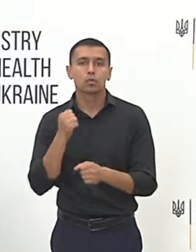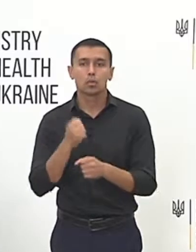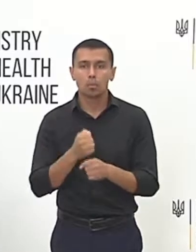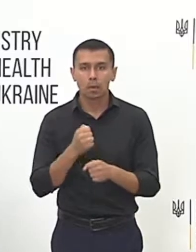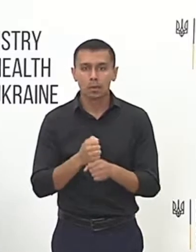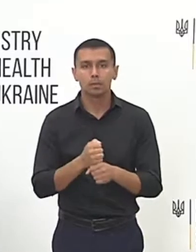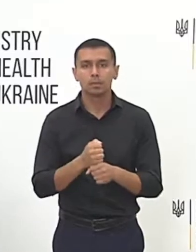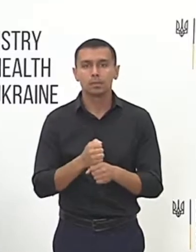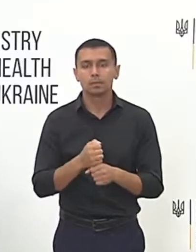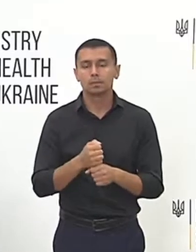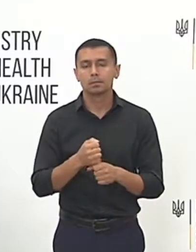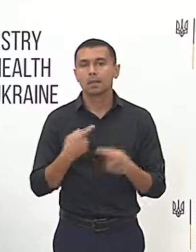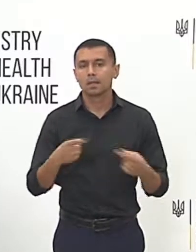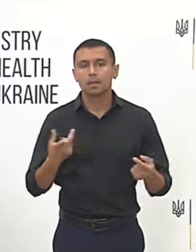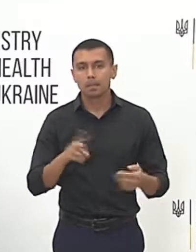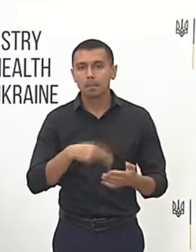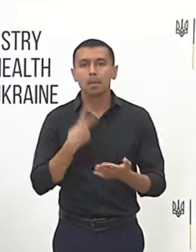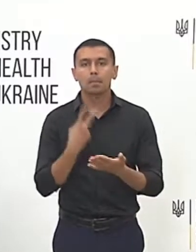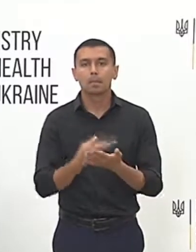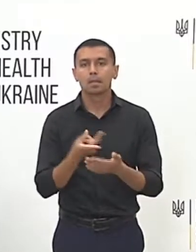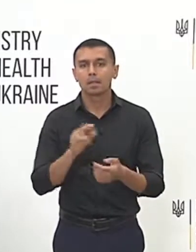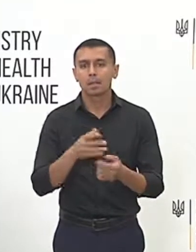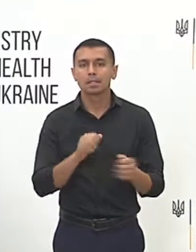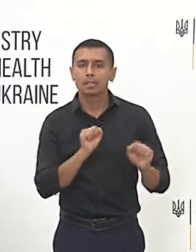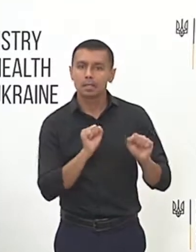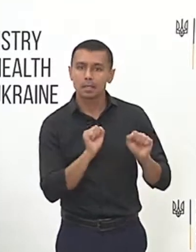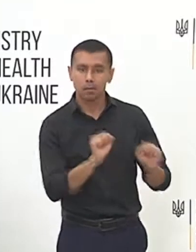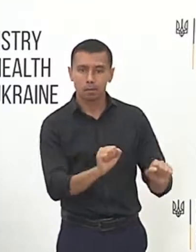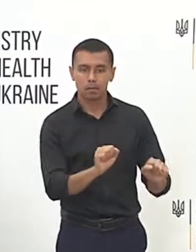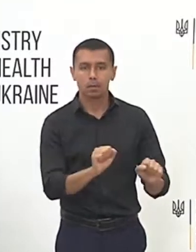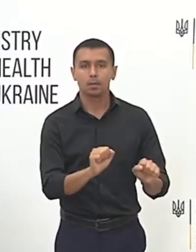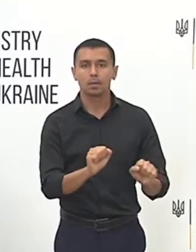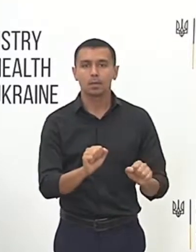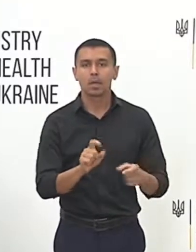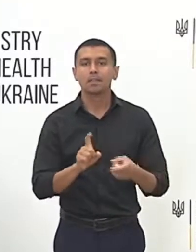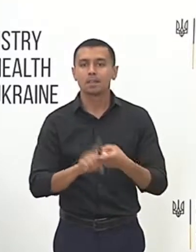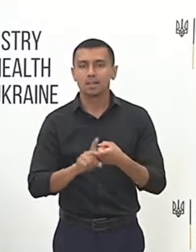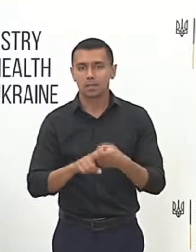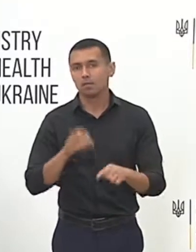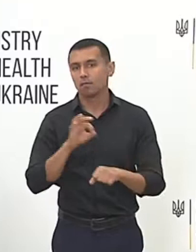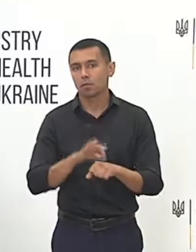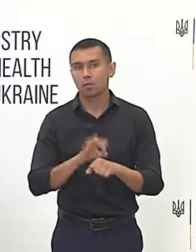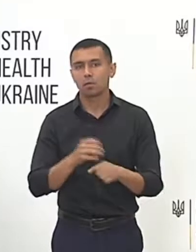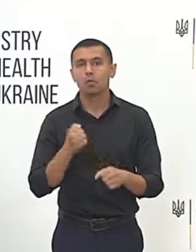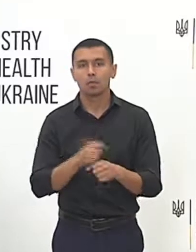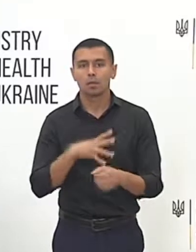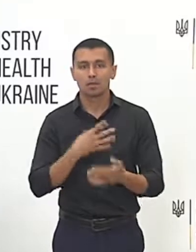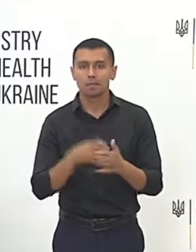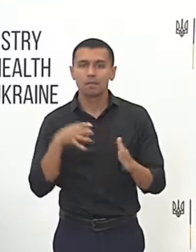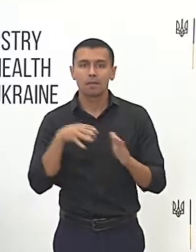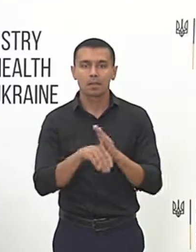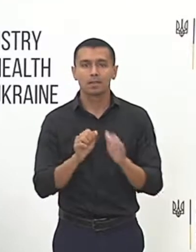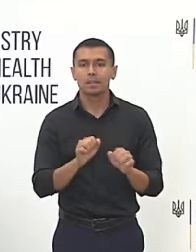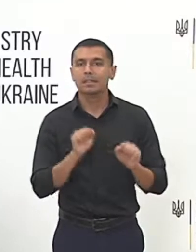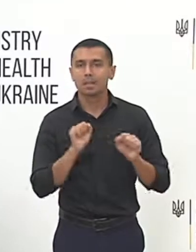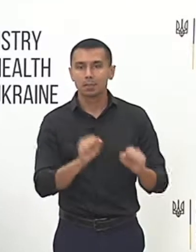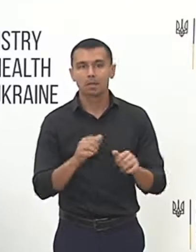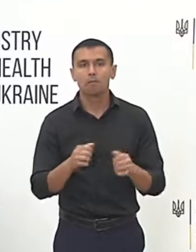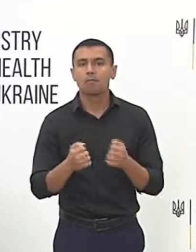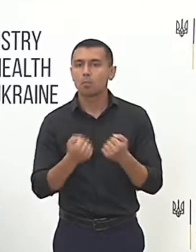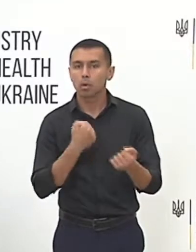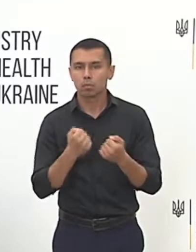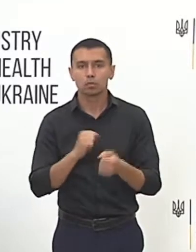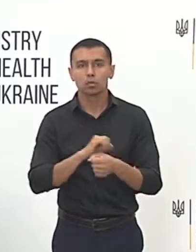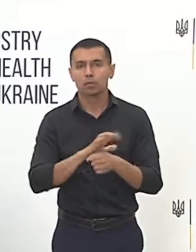роблячи речі, які передбачені для стримування інфекційних хвороб, вробить свій вклад в стримання і в боротьбу